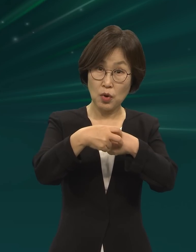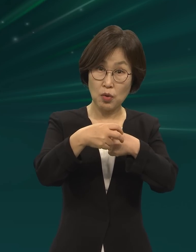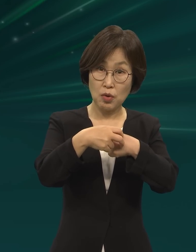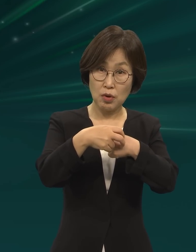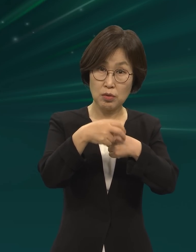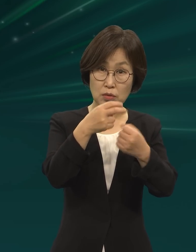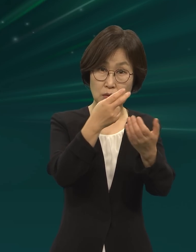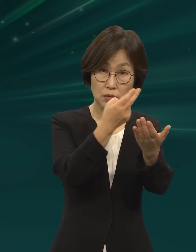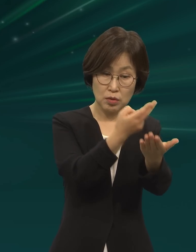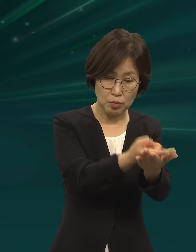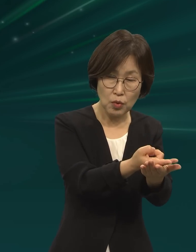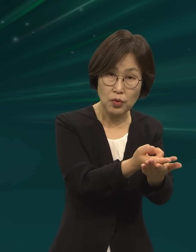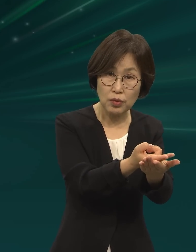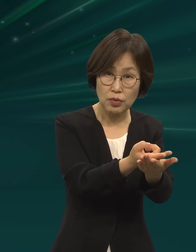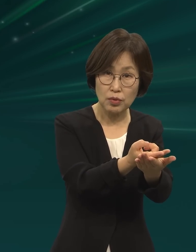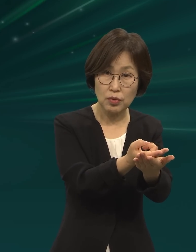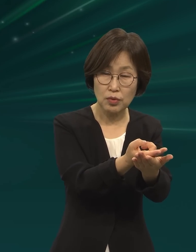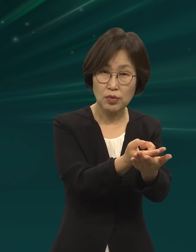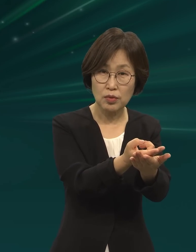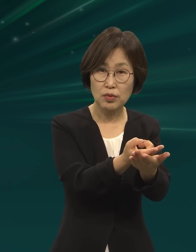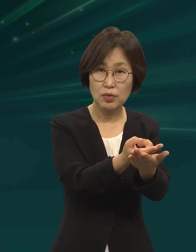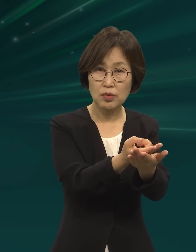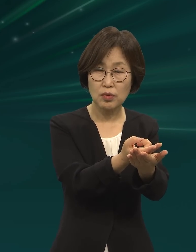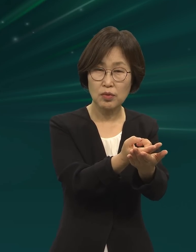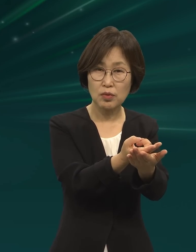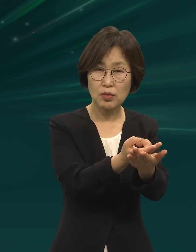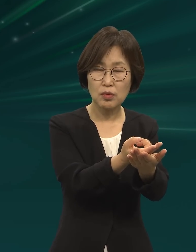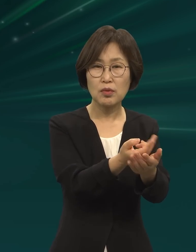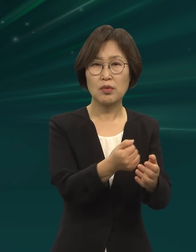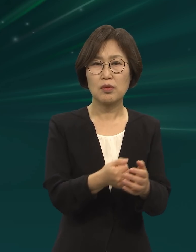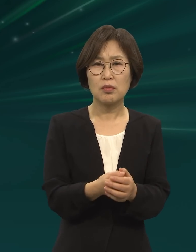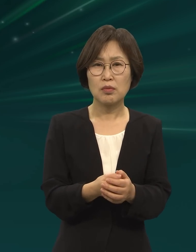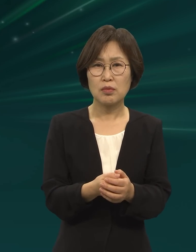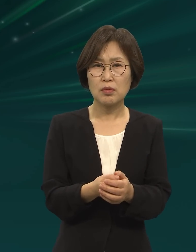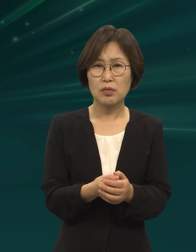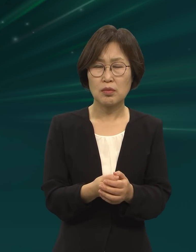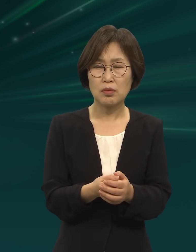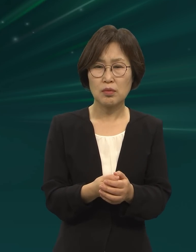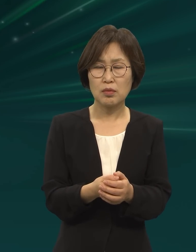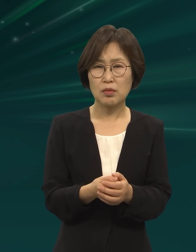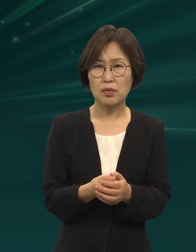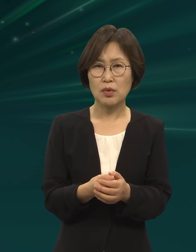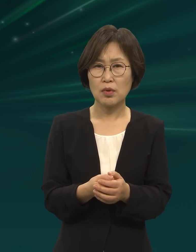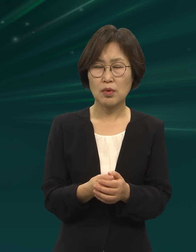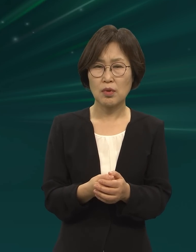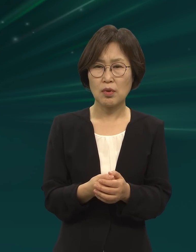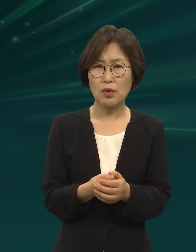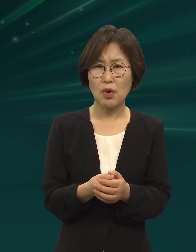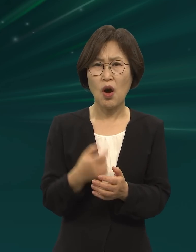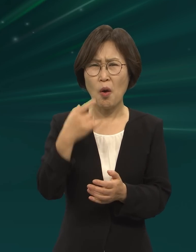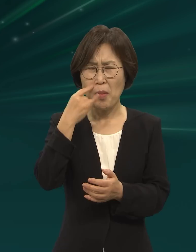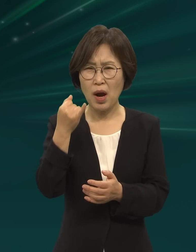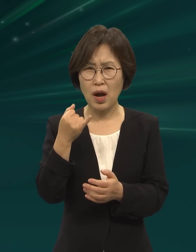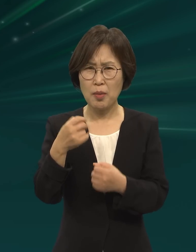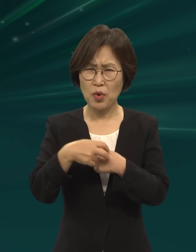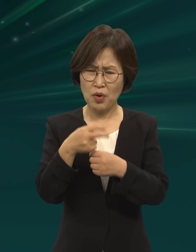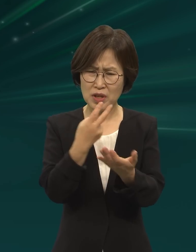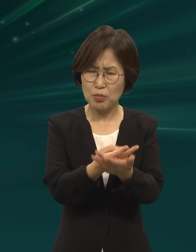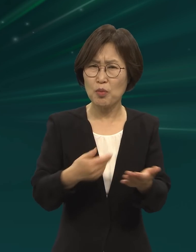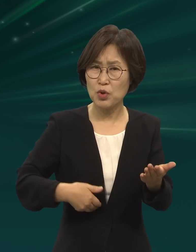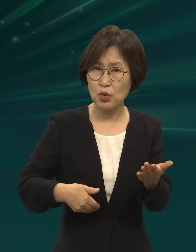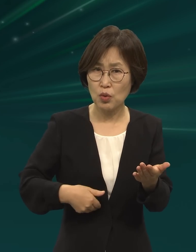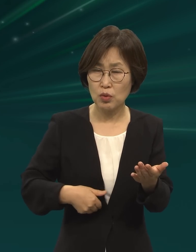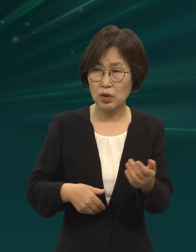화요일에 가서 입원해라. 그래서 엄마, 나 좋아졌어, 치유받았어.